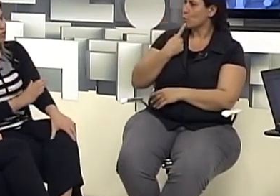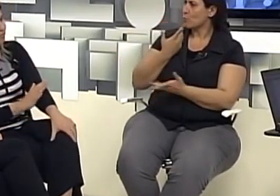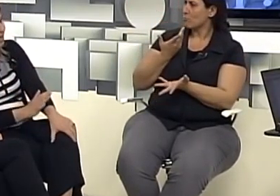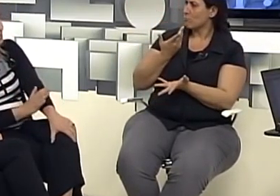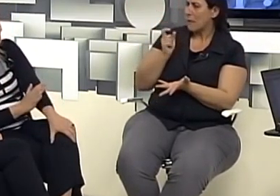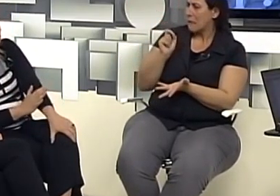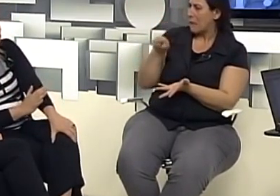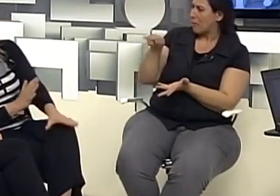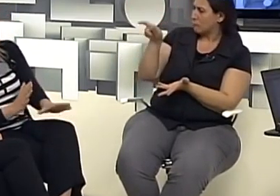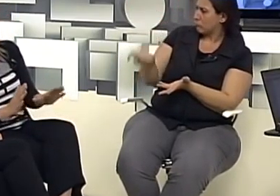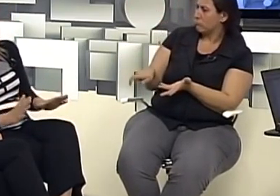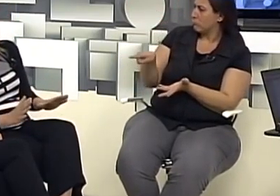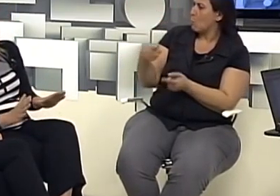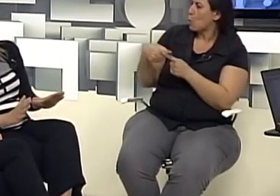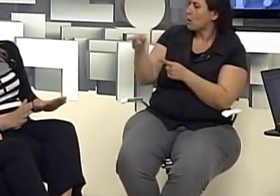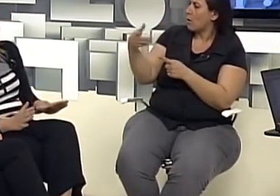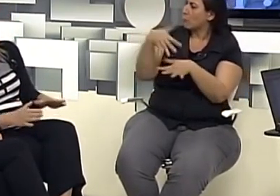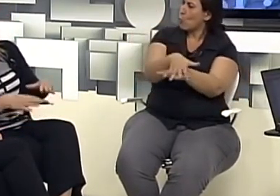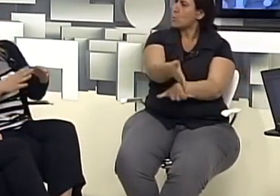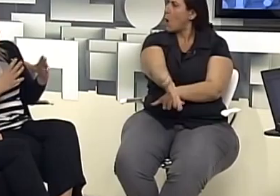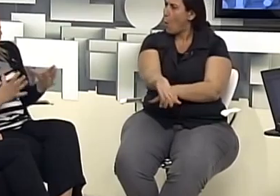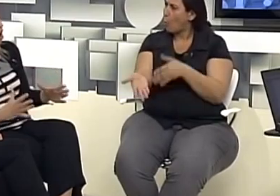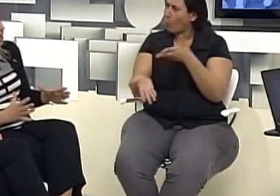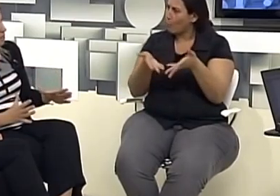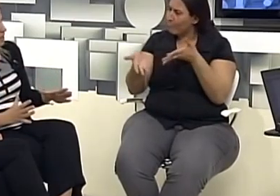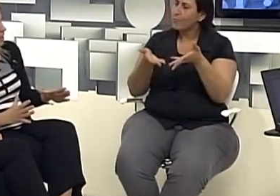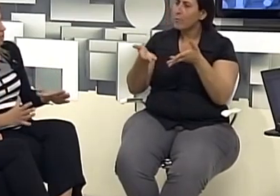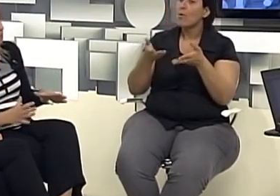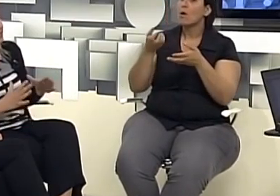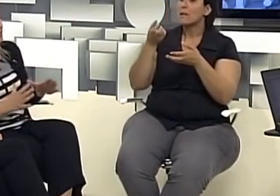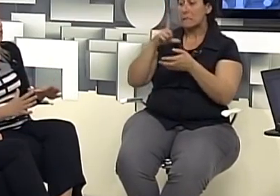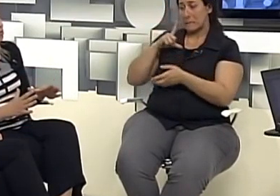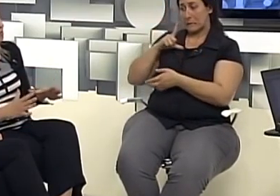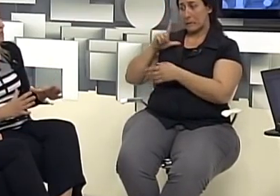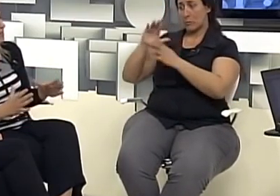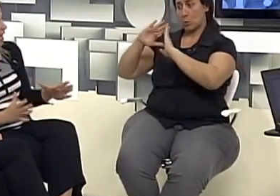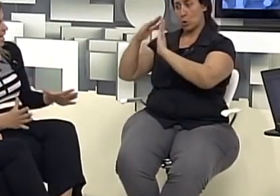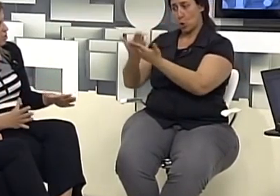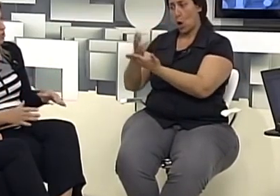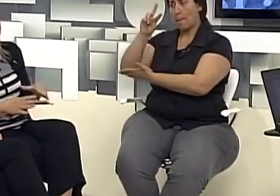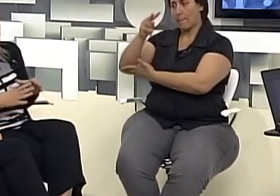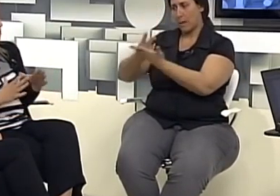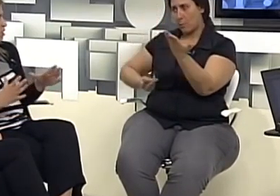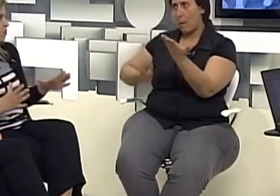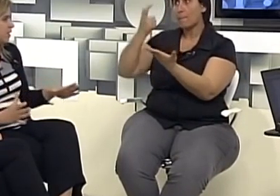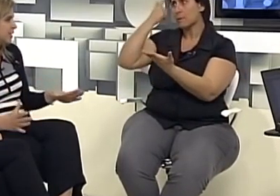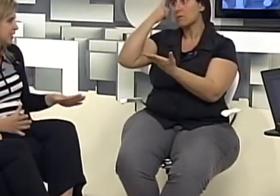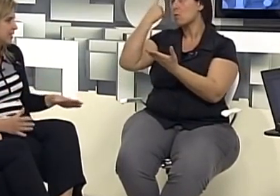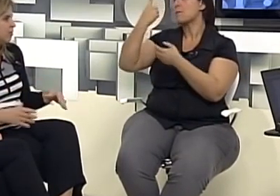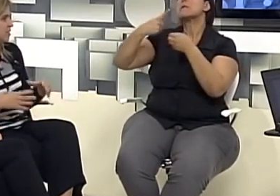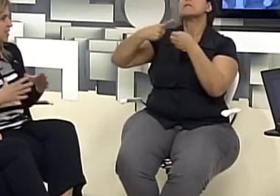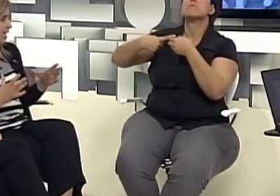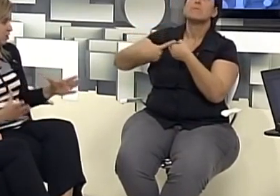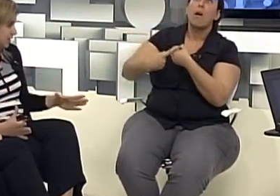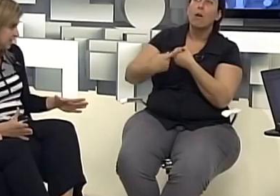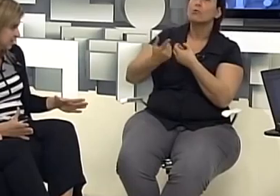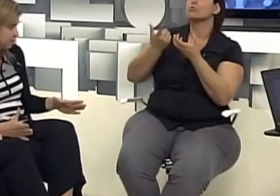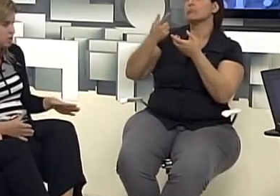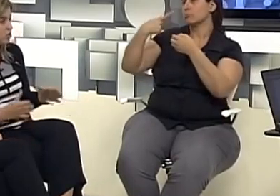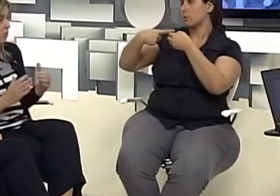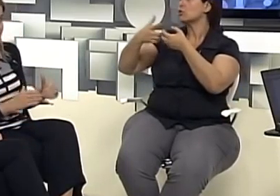Porque a gente fala do contexto da educação bilíngue, numa escola bilíngue, pensando numa cidade, de uma região metropolitana ou de